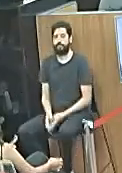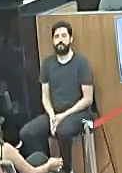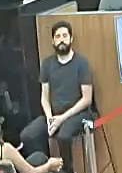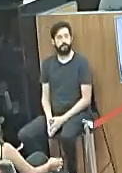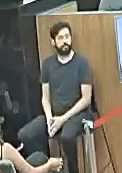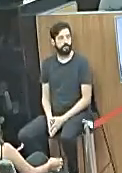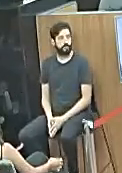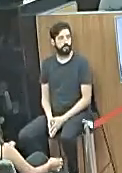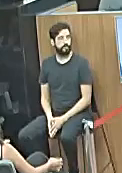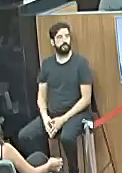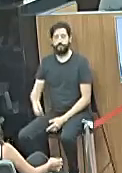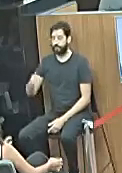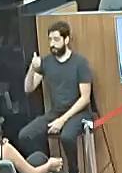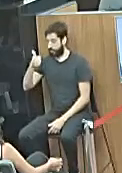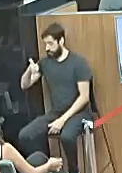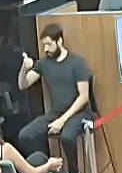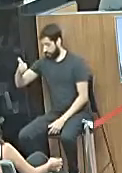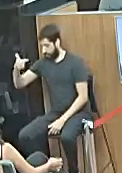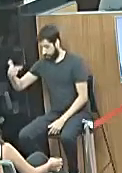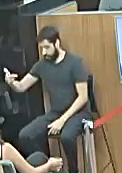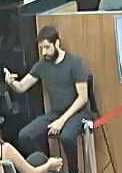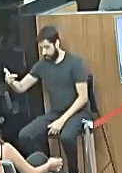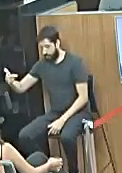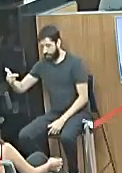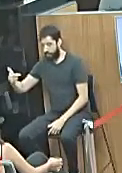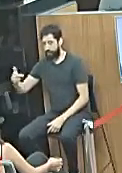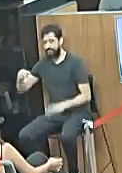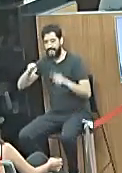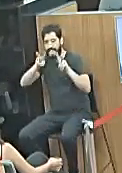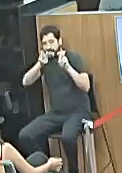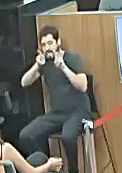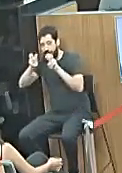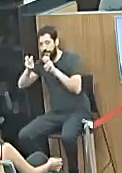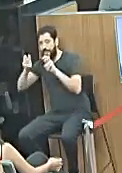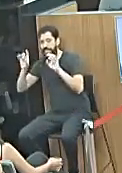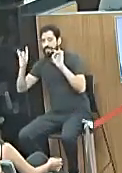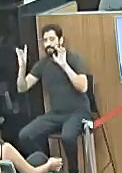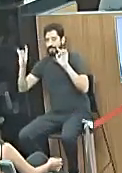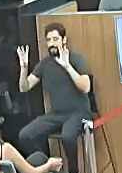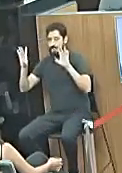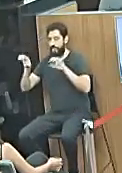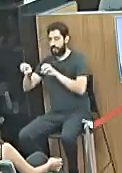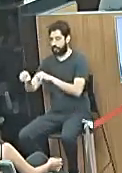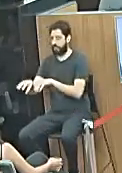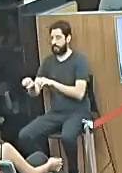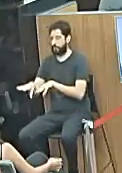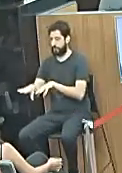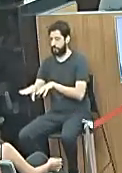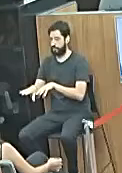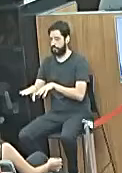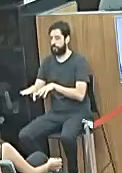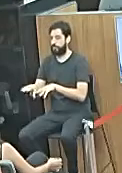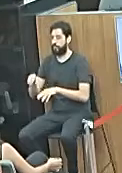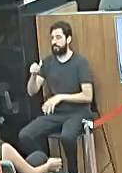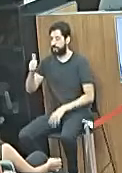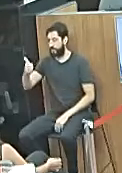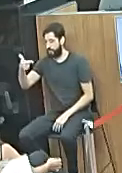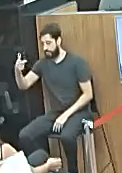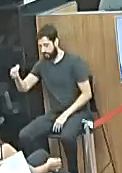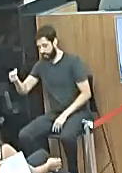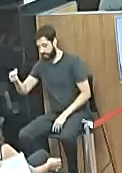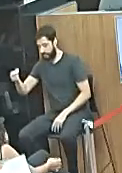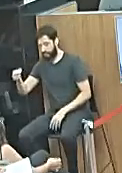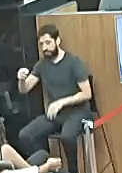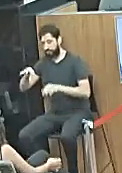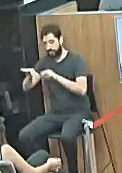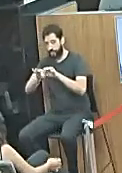programa 112 modalidades e temáticas especiais de ensino programa 120 gestão ambiental e